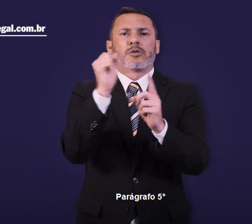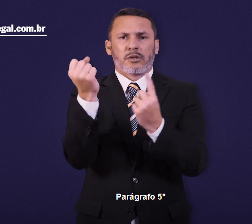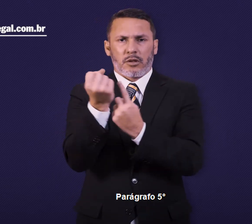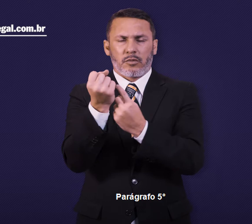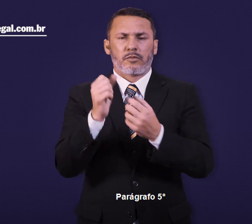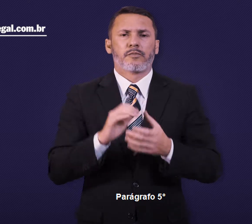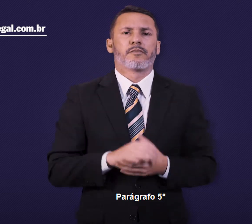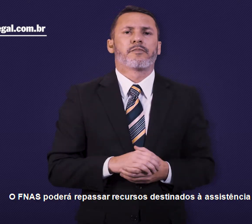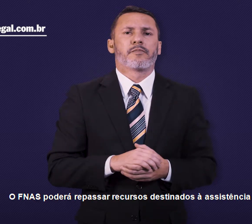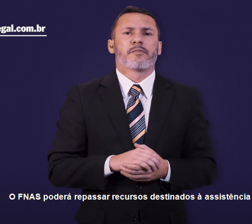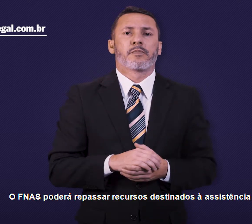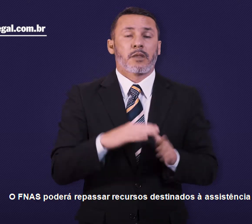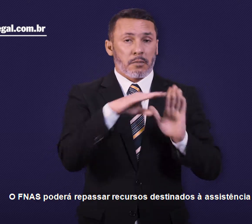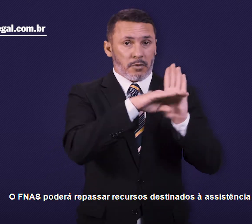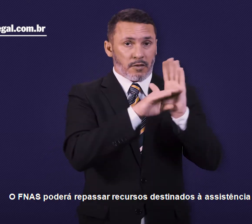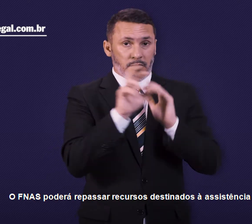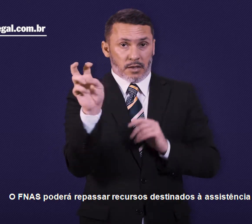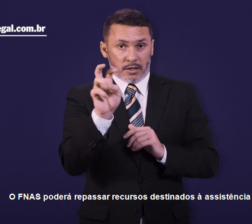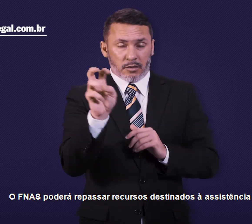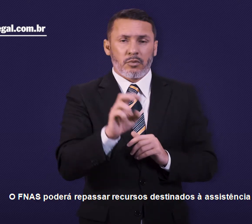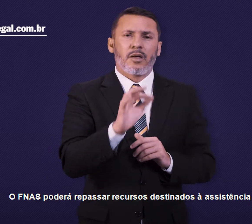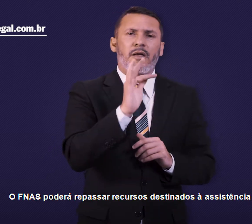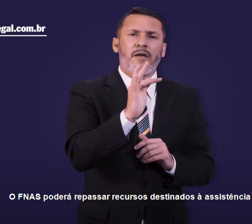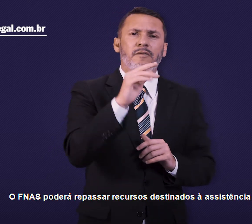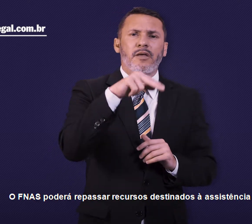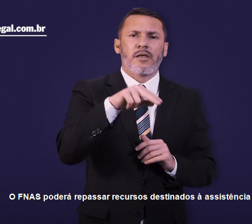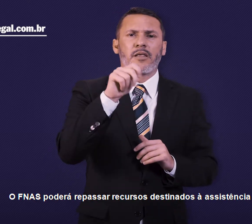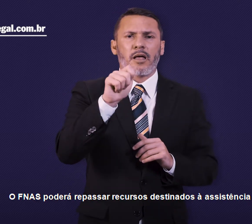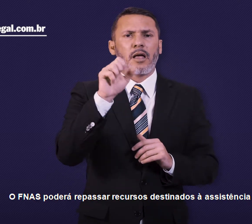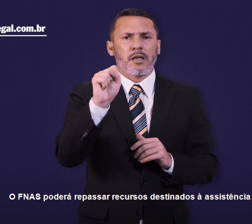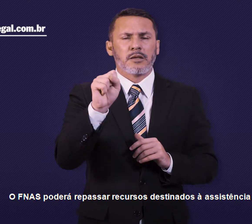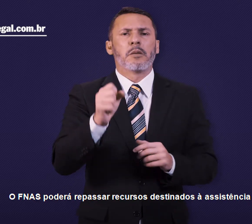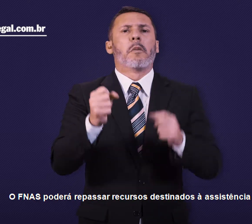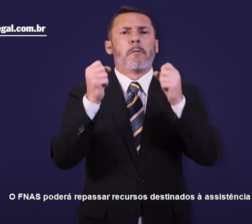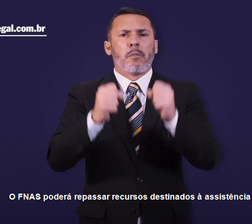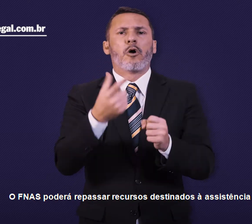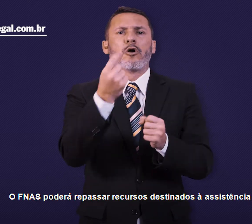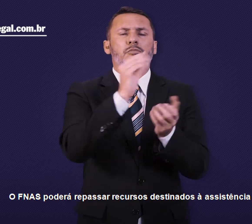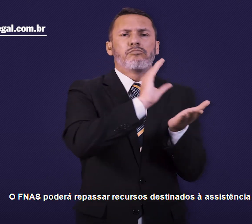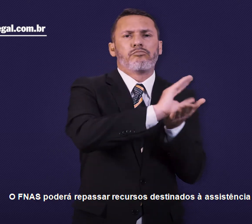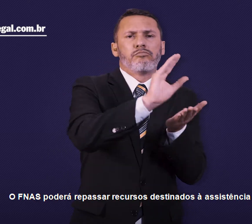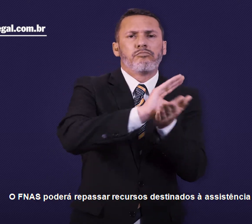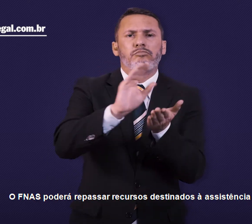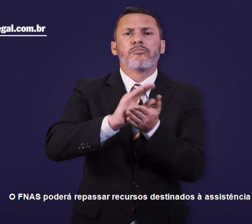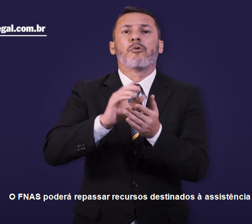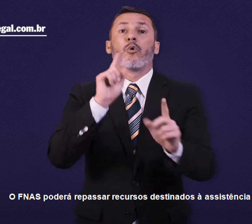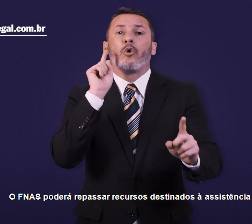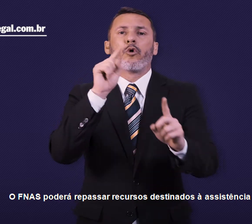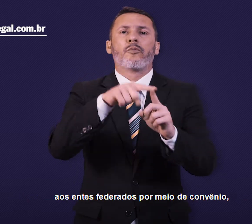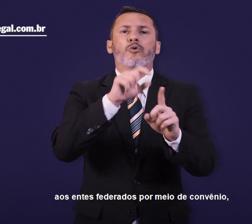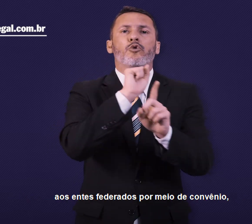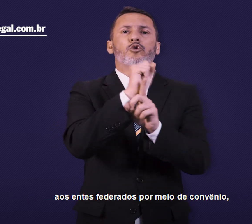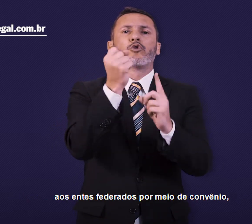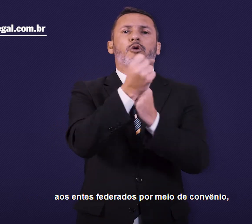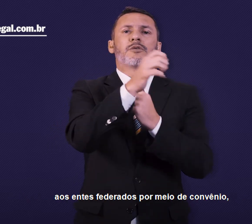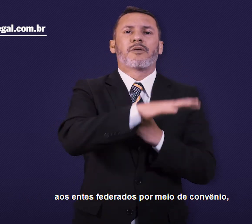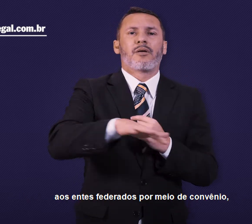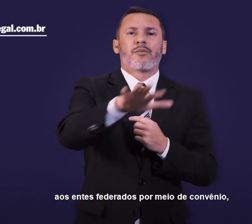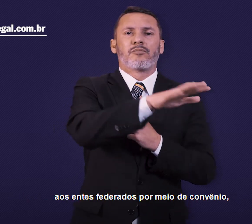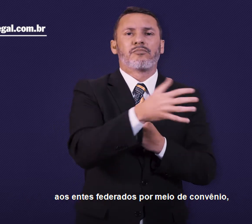Parágrafo 5º. O FNAS poderá repassar recursos destinados à assistência social aos entes federados por